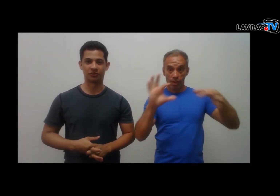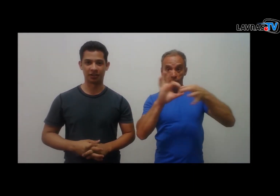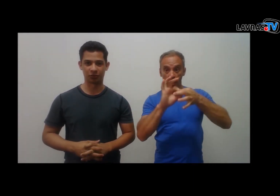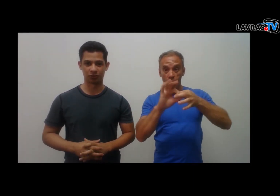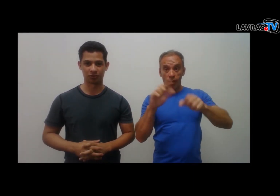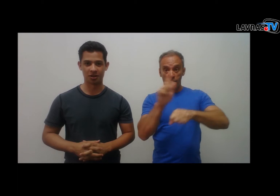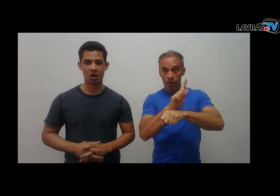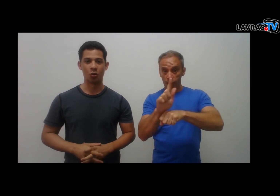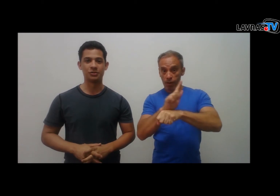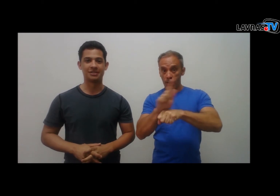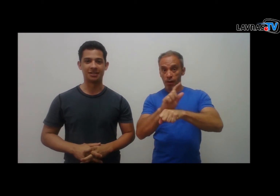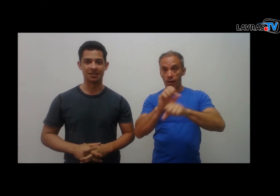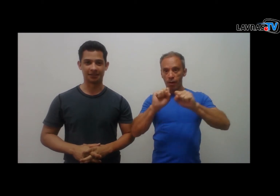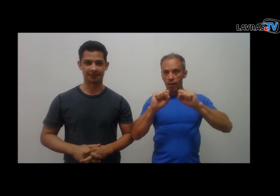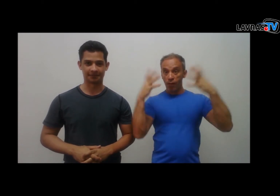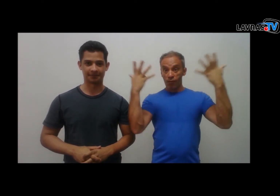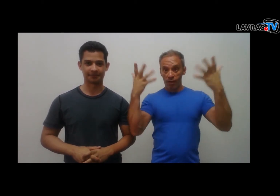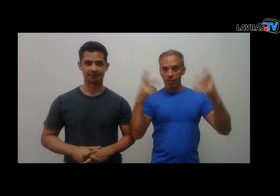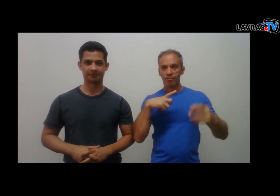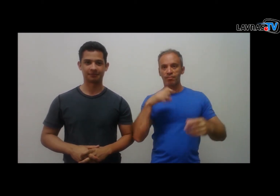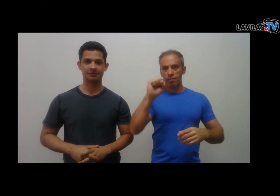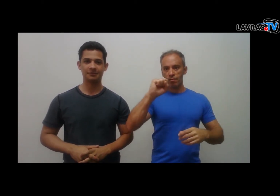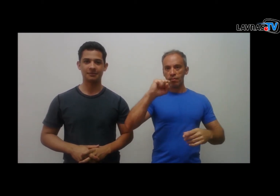Gestão de Eventos, o SIG.